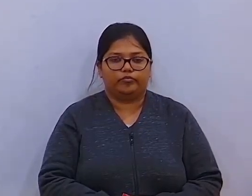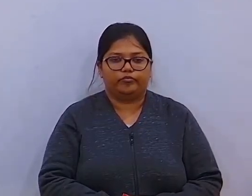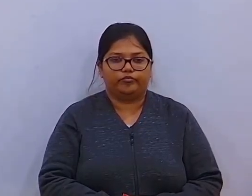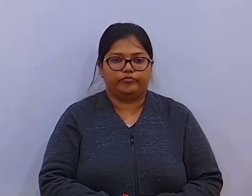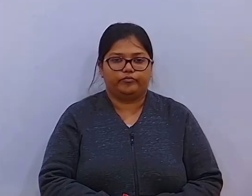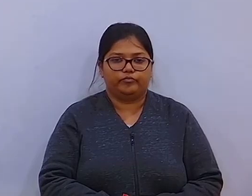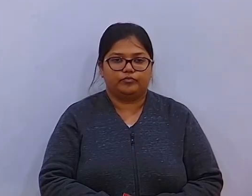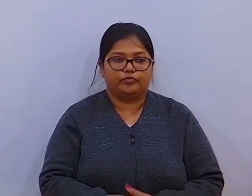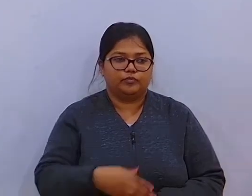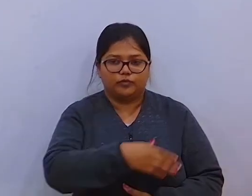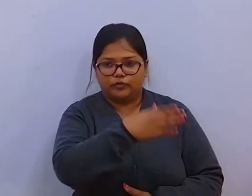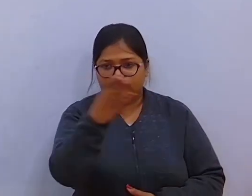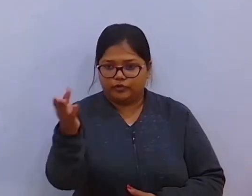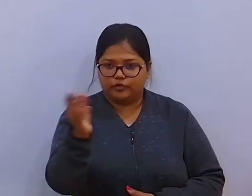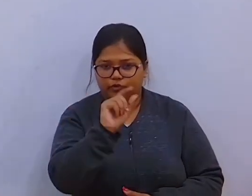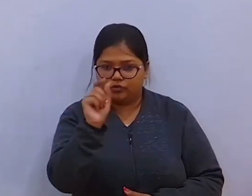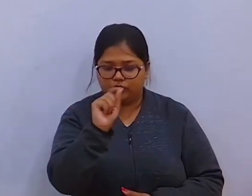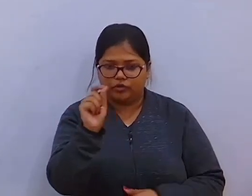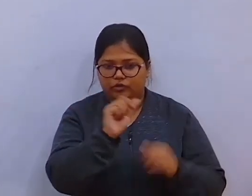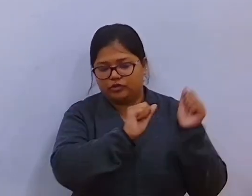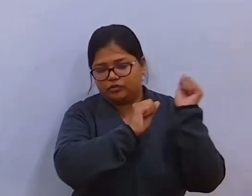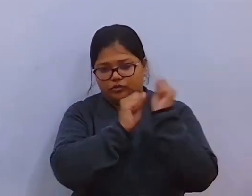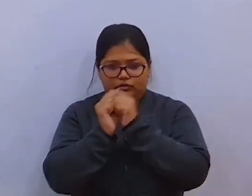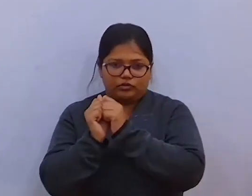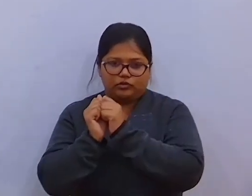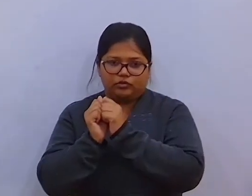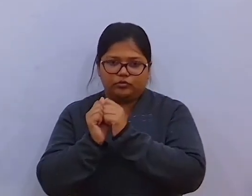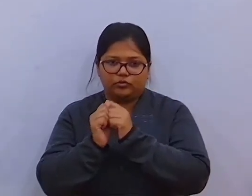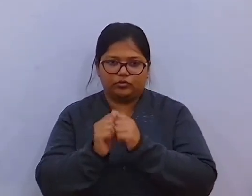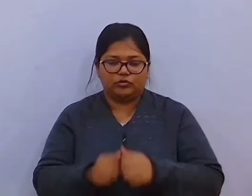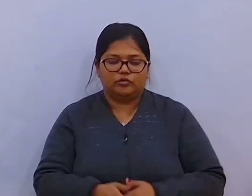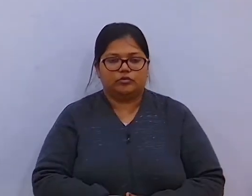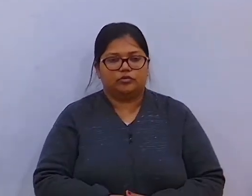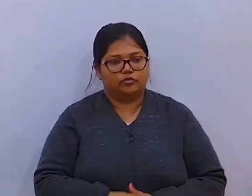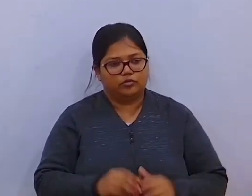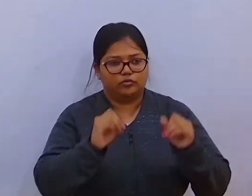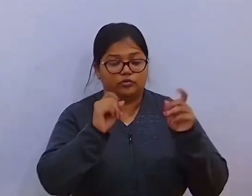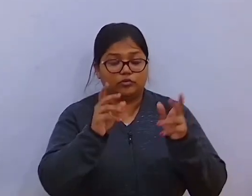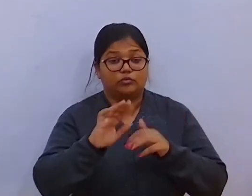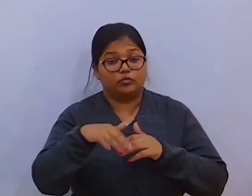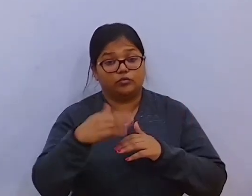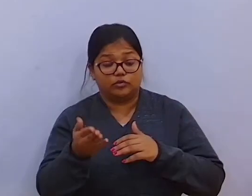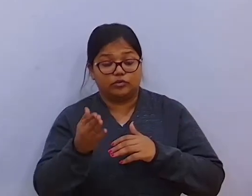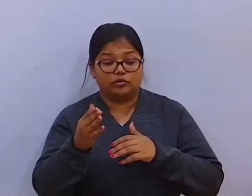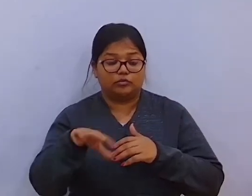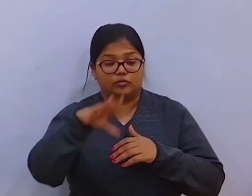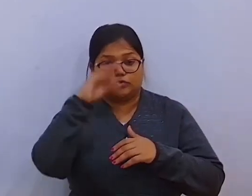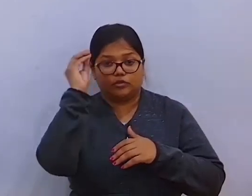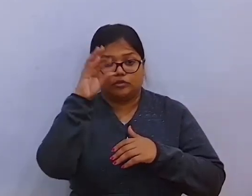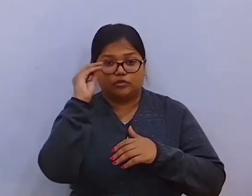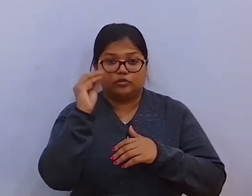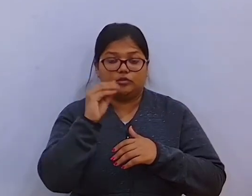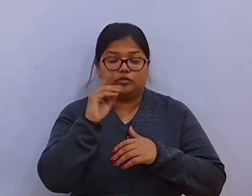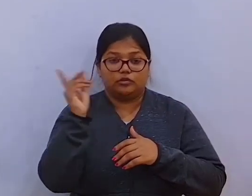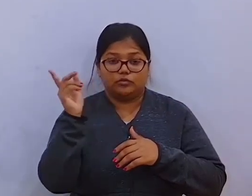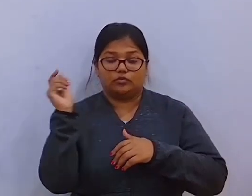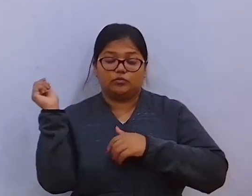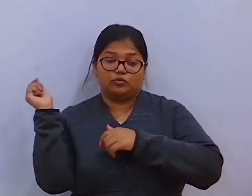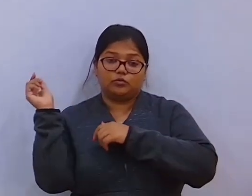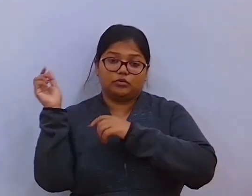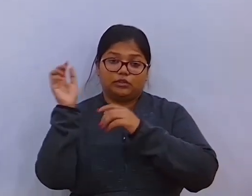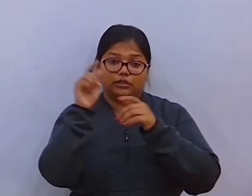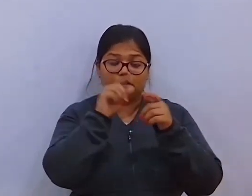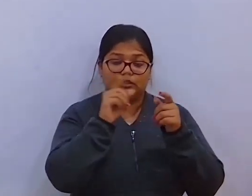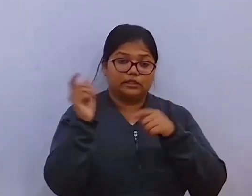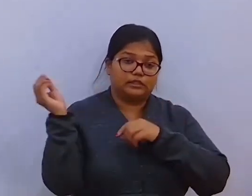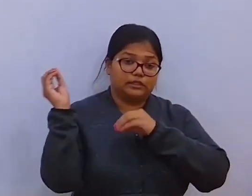हूँ और आप लोग भी लिखते जाओ, फिर उसके द्वारा जो है वो हम कुछ पवनों के बारे में जानते हैं, और उन पवनों के द्वारा ही हमारा